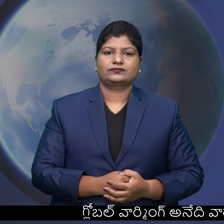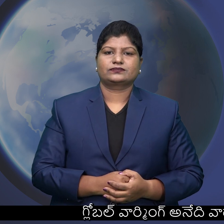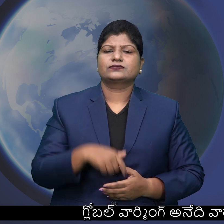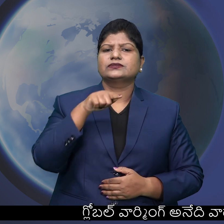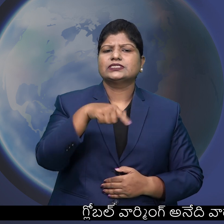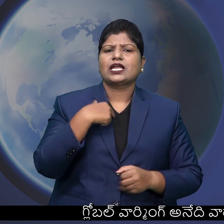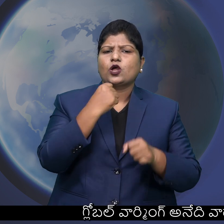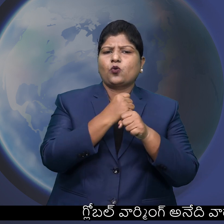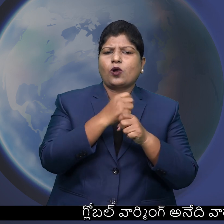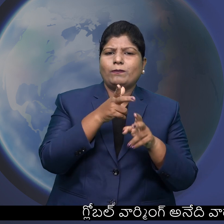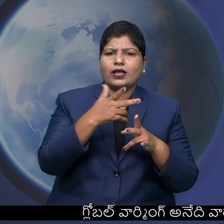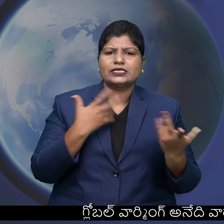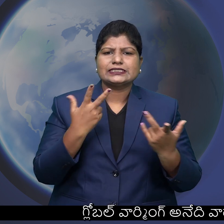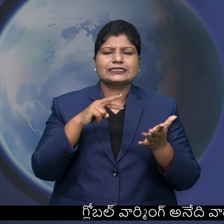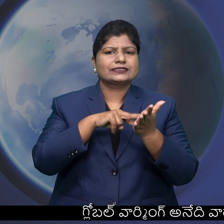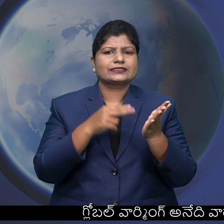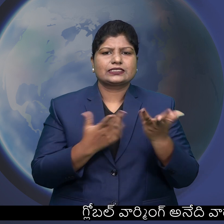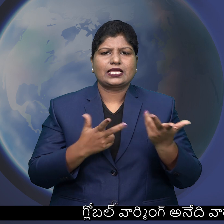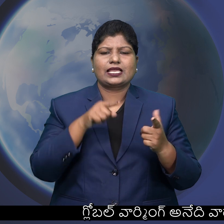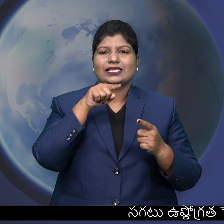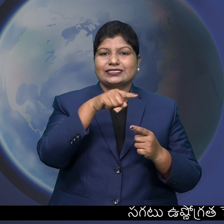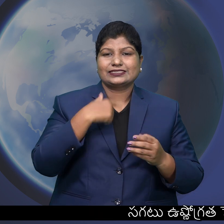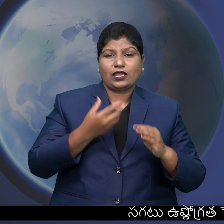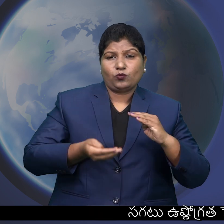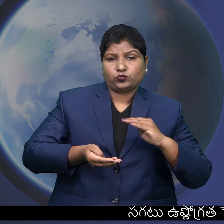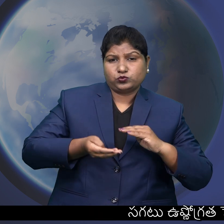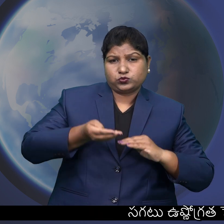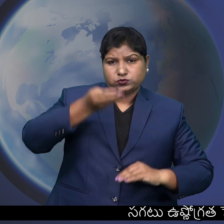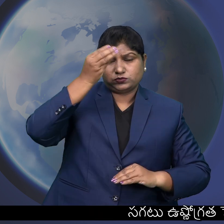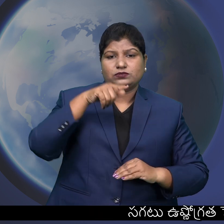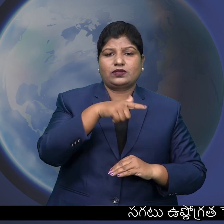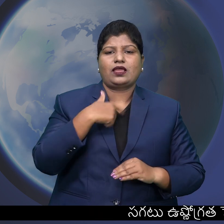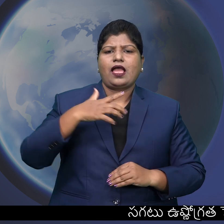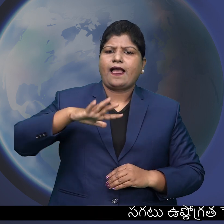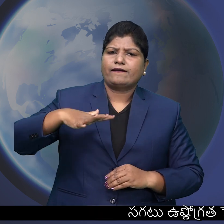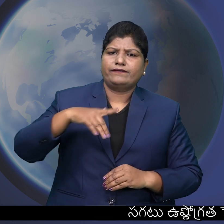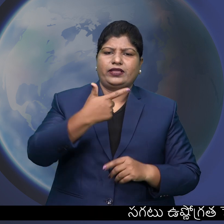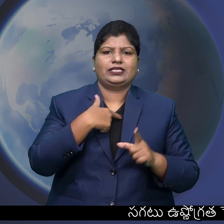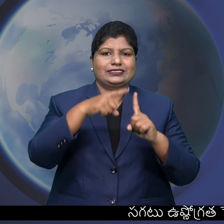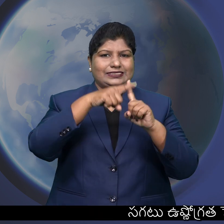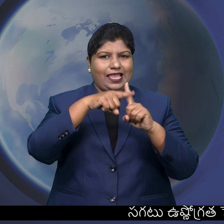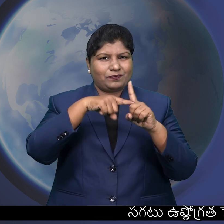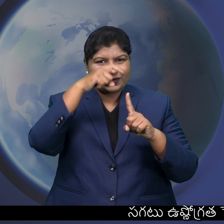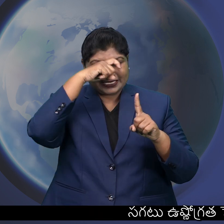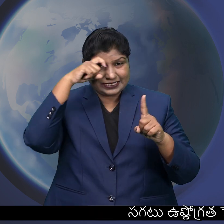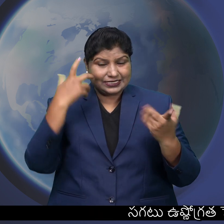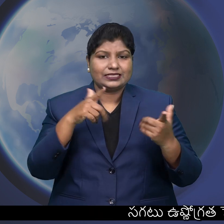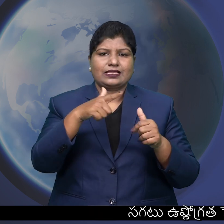గ్లోబల్ వార్మింగ్ అనేది వాతావరణం మరియు మహాసముద్రాల సగటు ఉష్ణోగ్రత పెరుగుదలను సూచిస్తుంది.